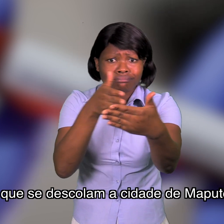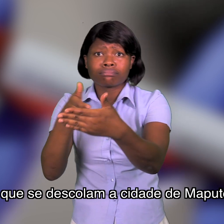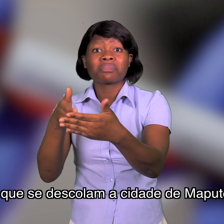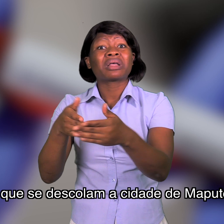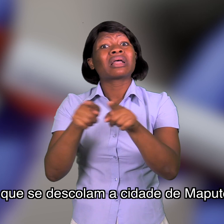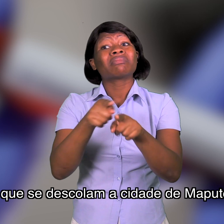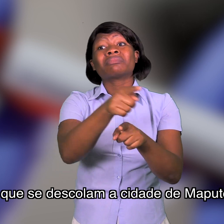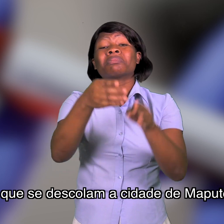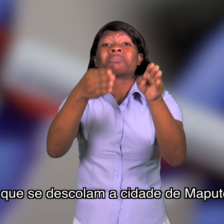cidade de Maputo.